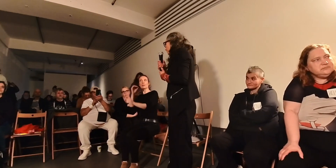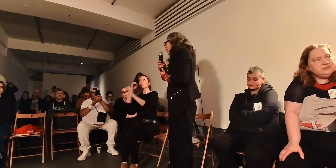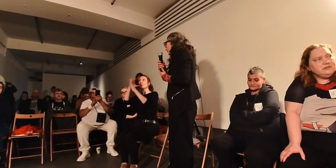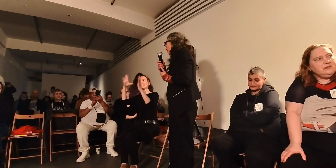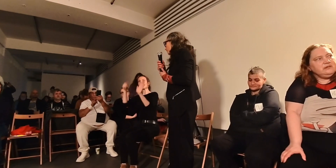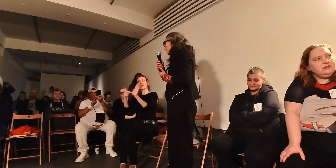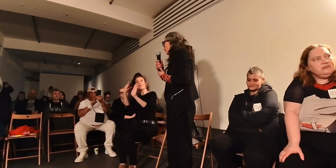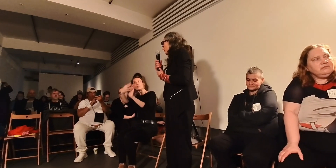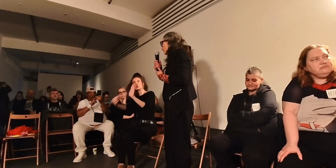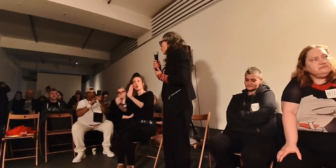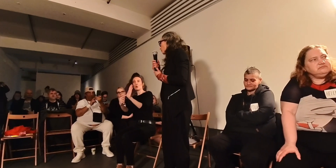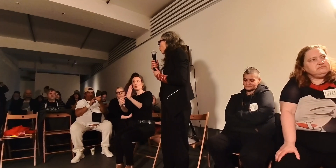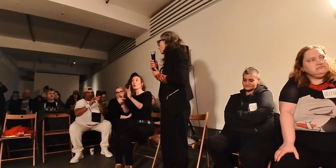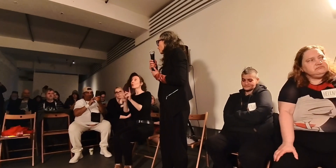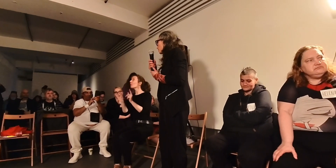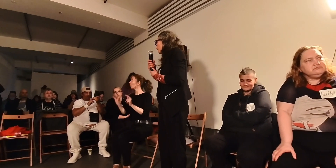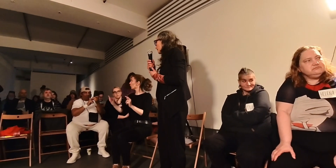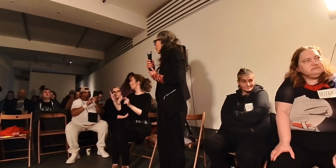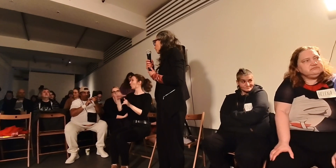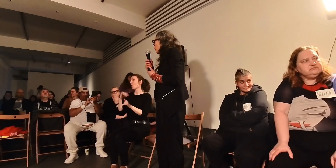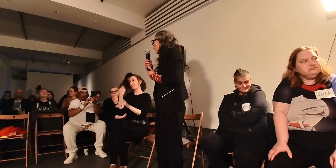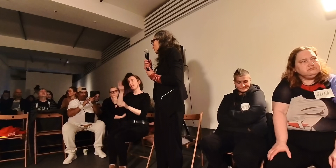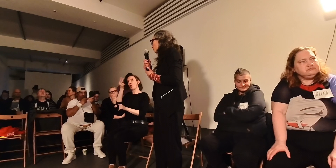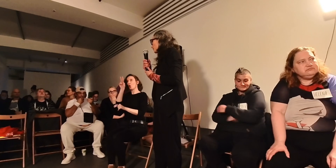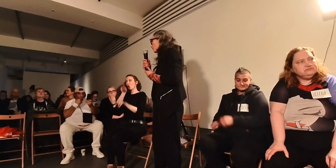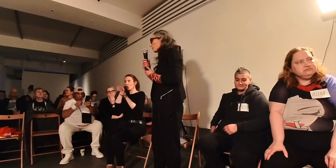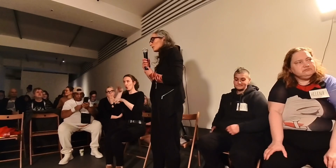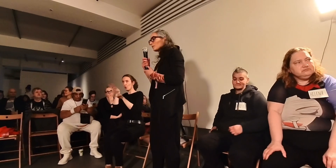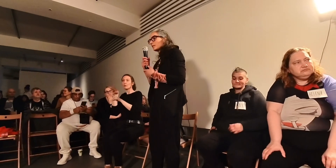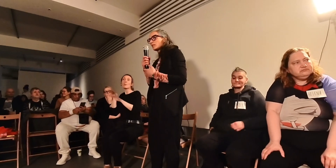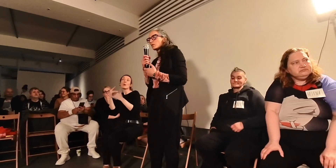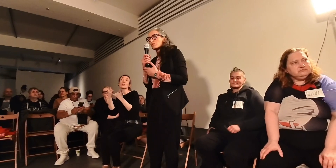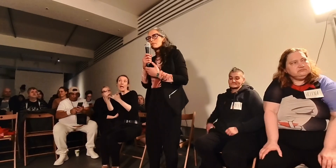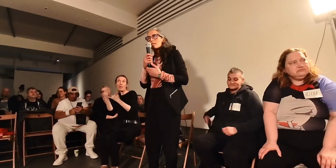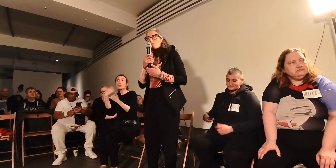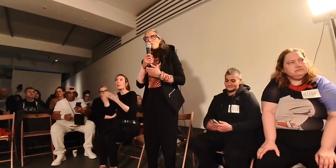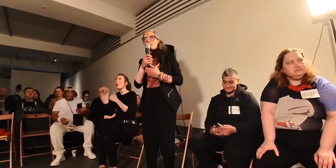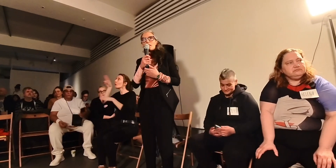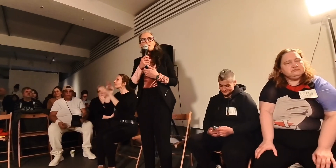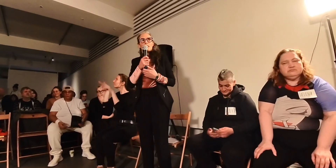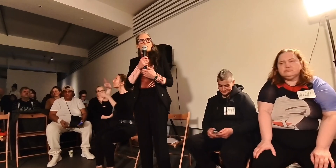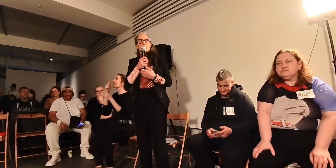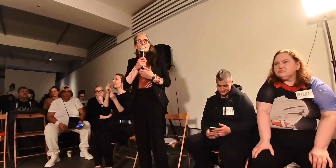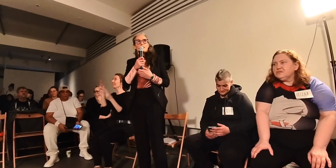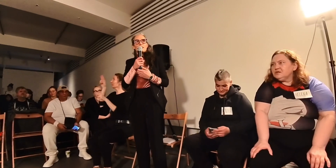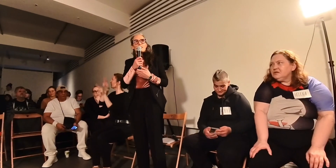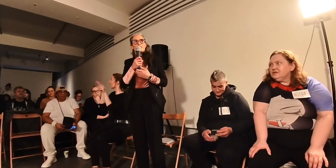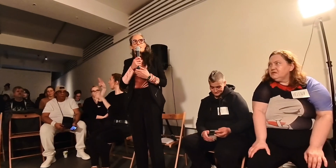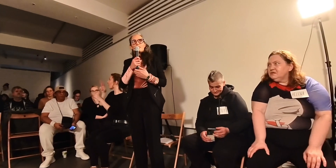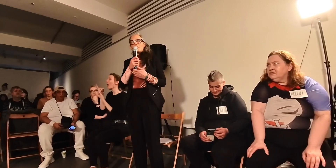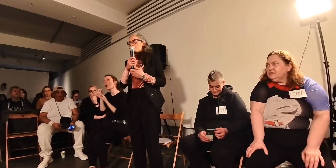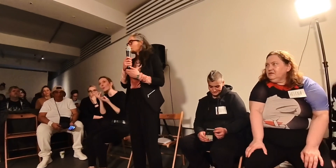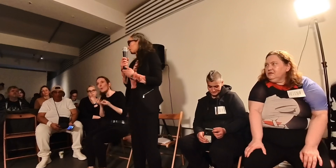z vás, kteří teda si výstavu prošli dříve anebo dnes během komentované prohlídky,